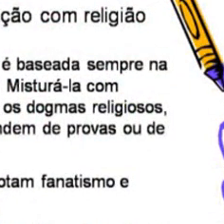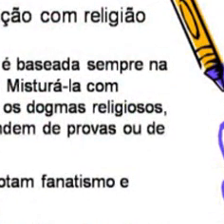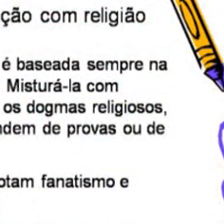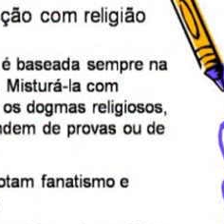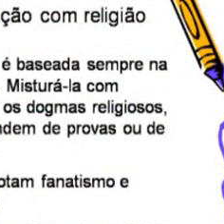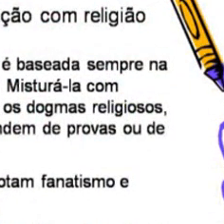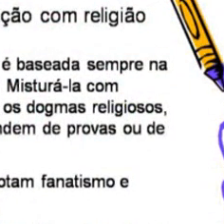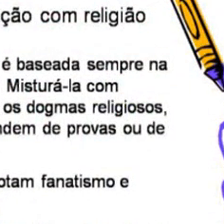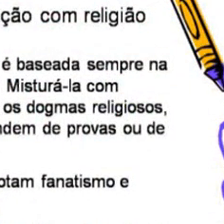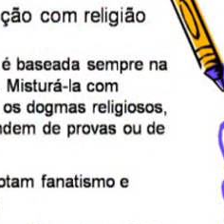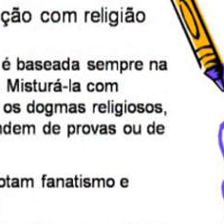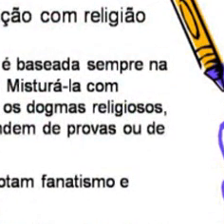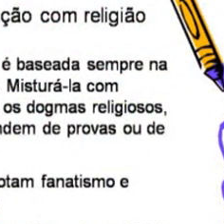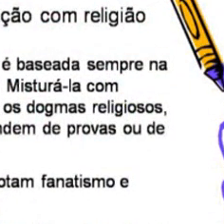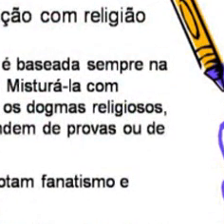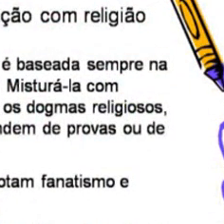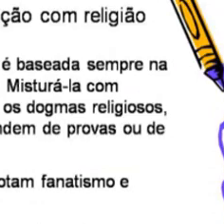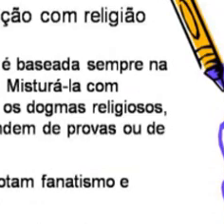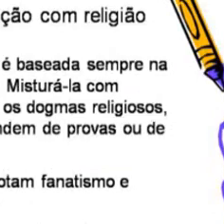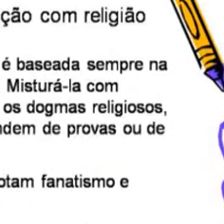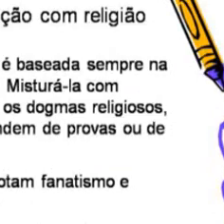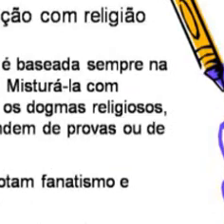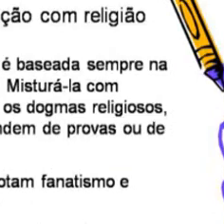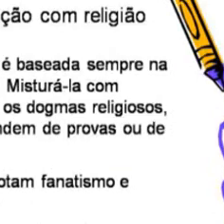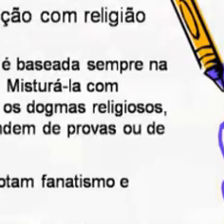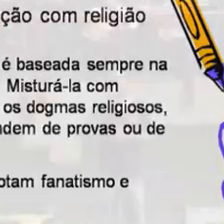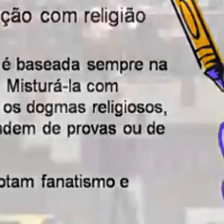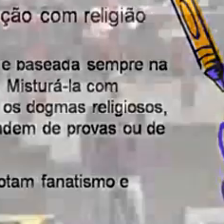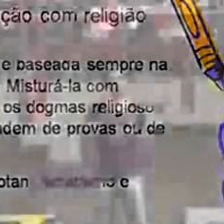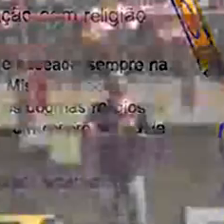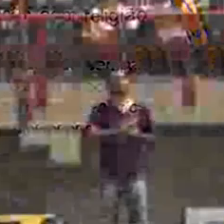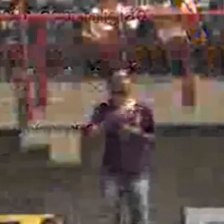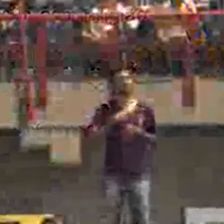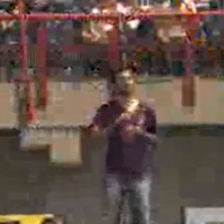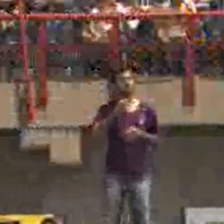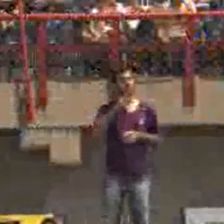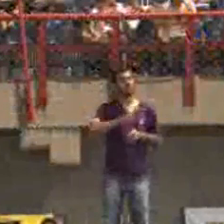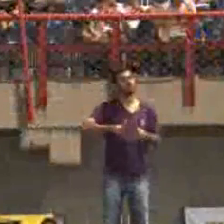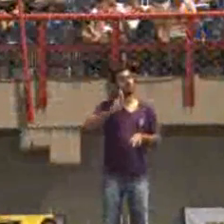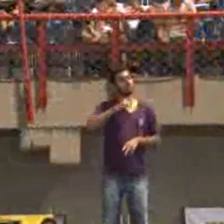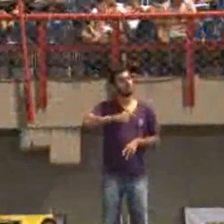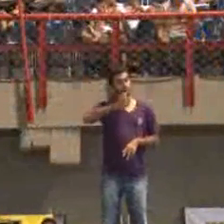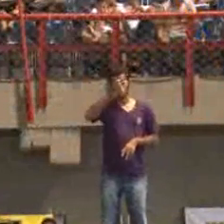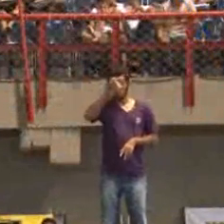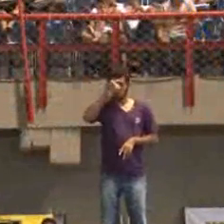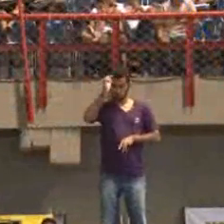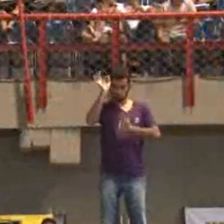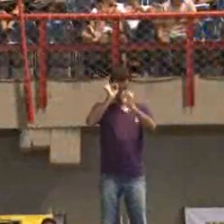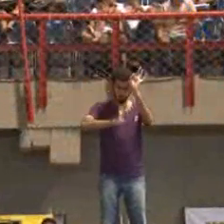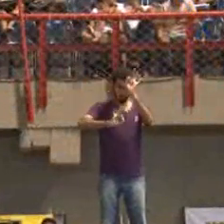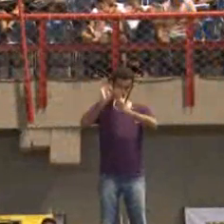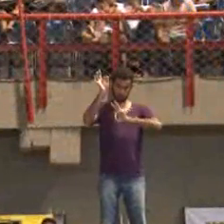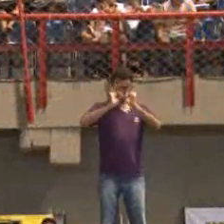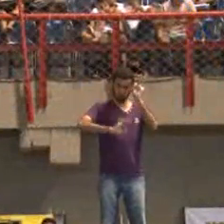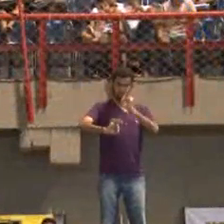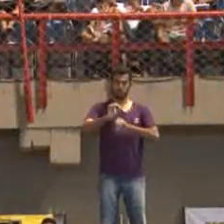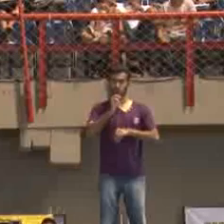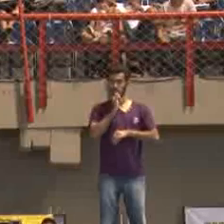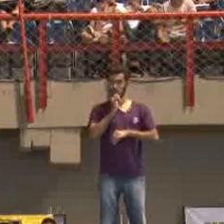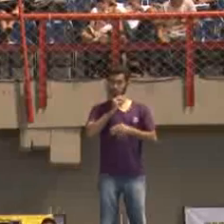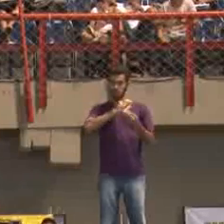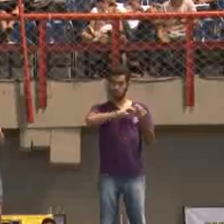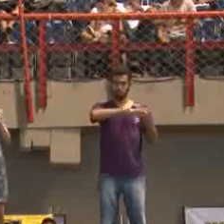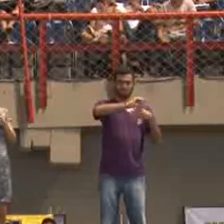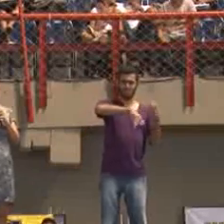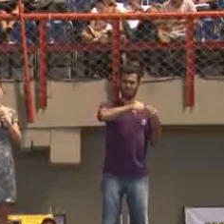sempre na argumentação, cuja base é a lógica, ou seja, é o raciocínio. Misturá-la com